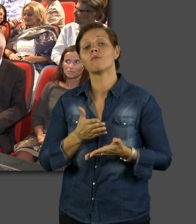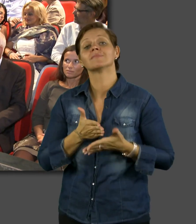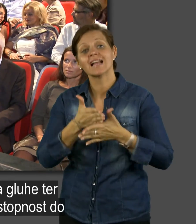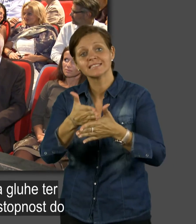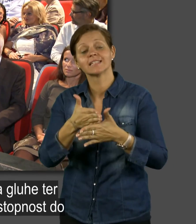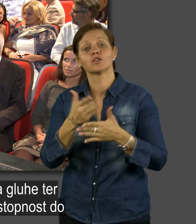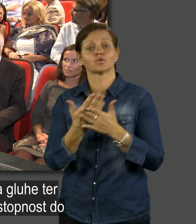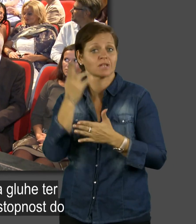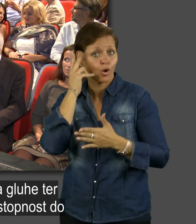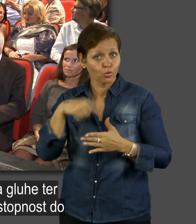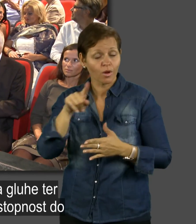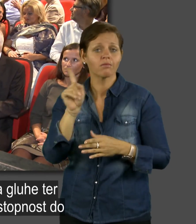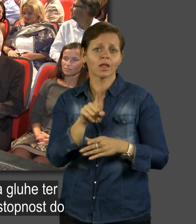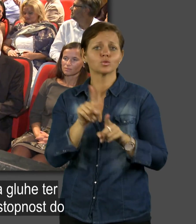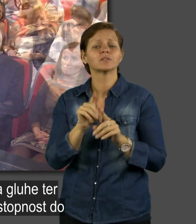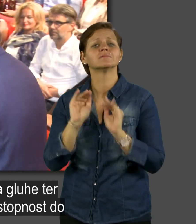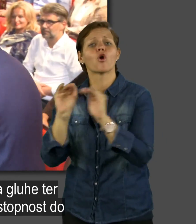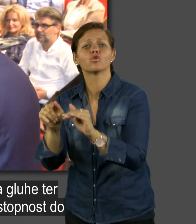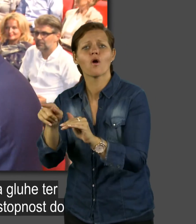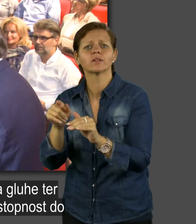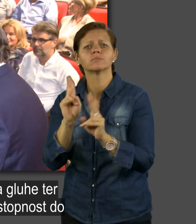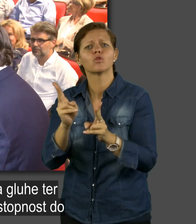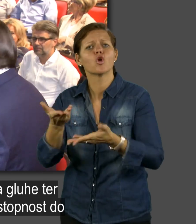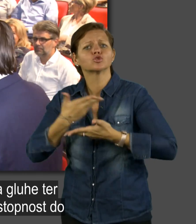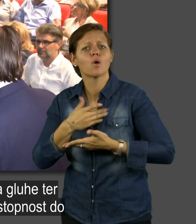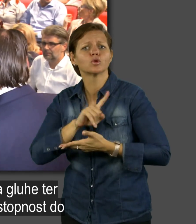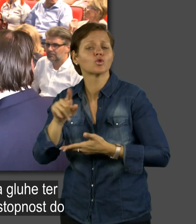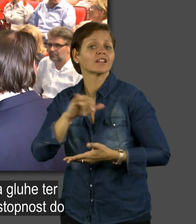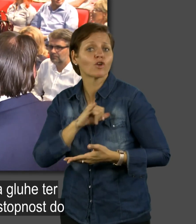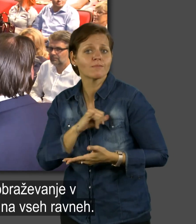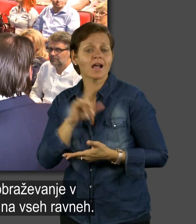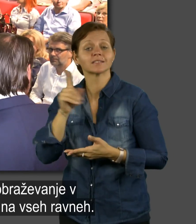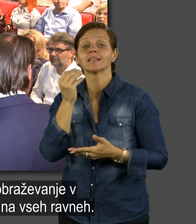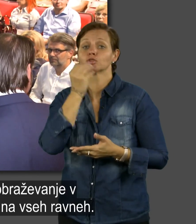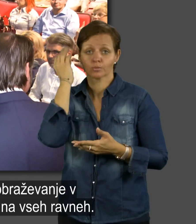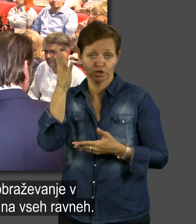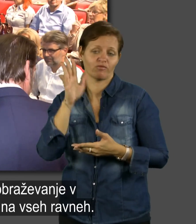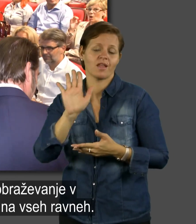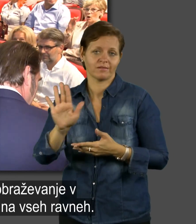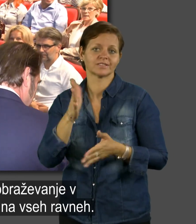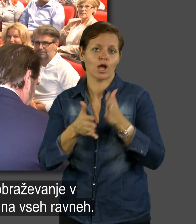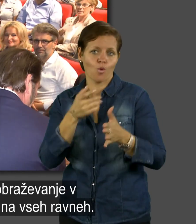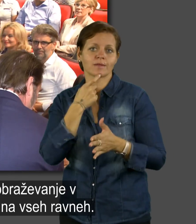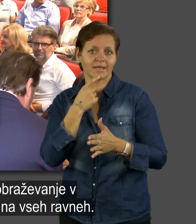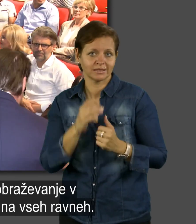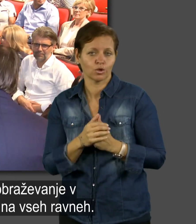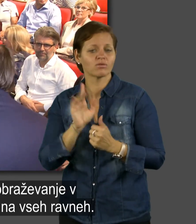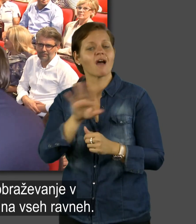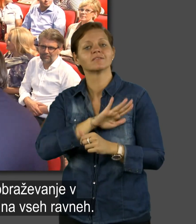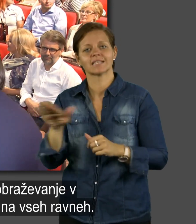asistenco za gluhe ter zagotoviti dostopnost do informacij in izobraževanje v znakovnem jeziku na vseh